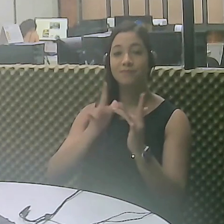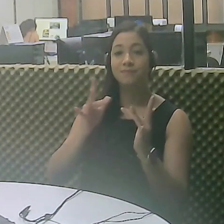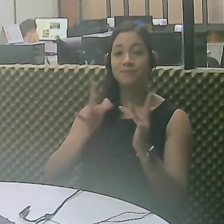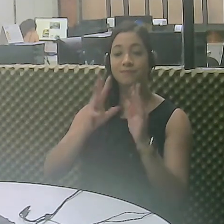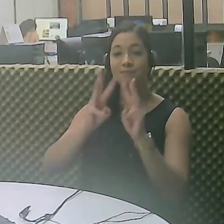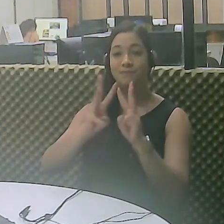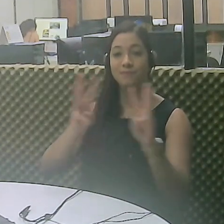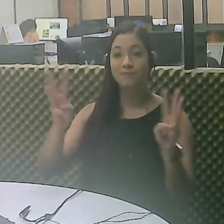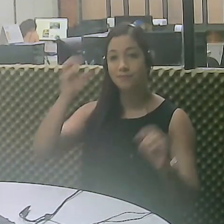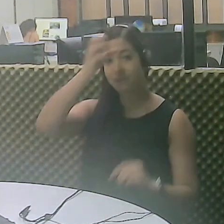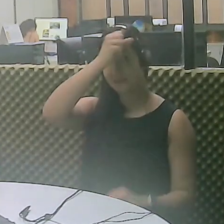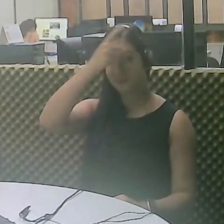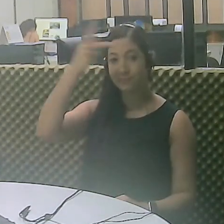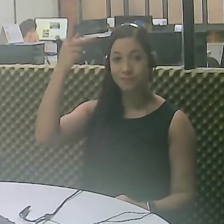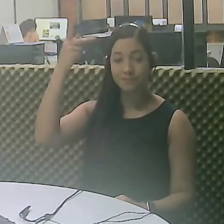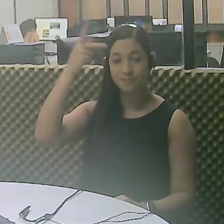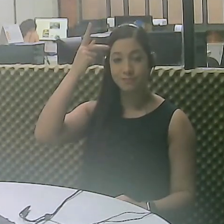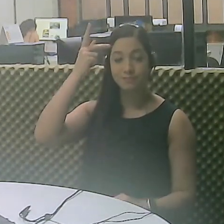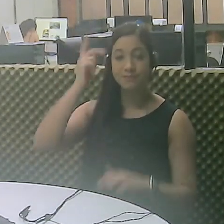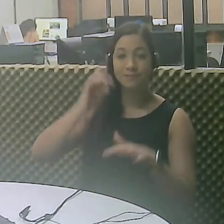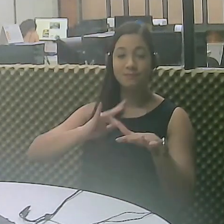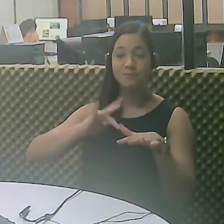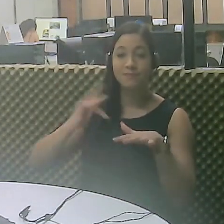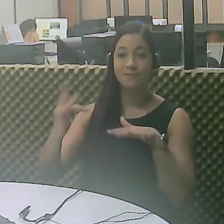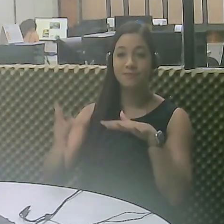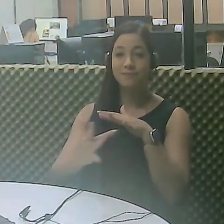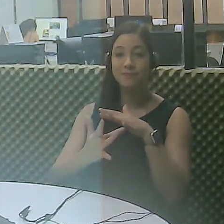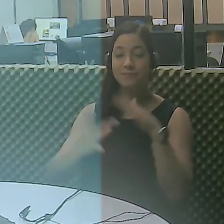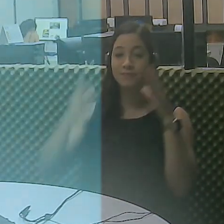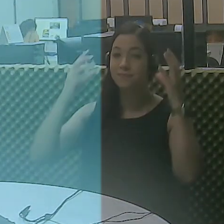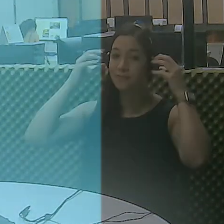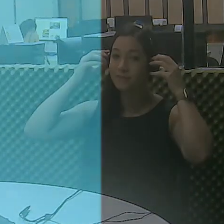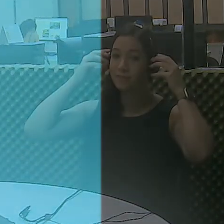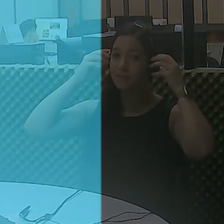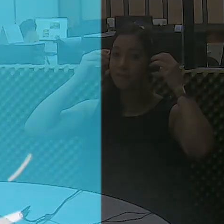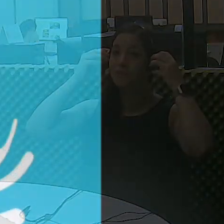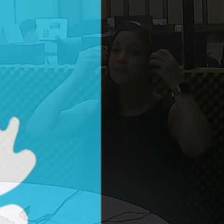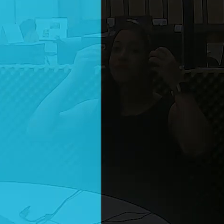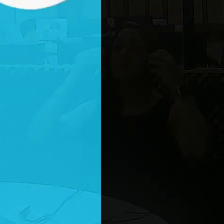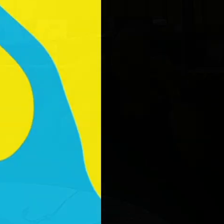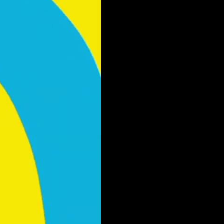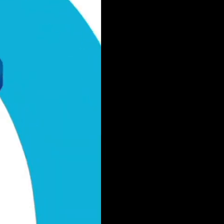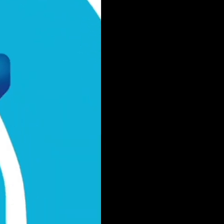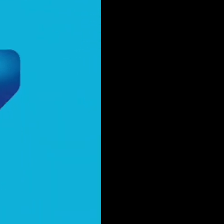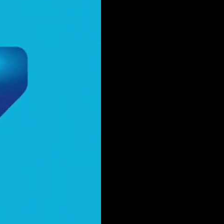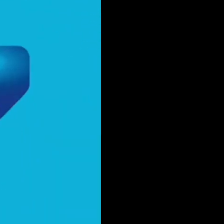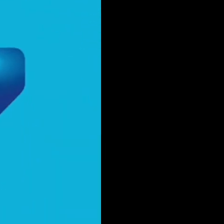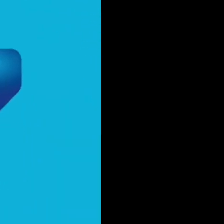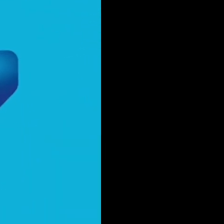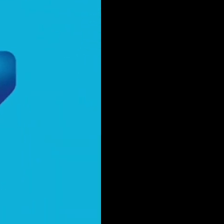Cidade. Continue conosco no portal da Prefeitura e nas redes sociais.